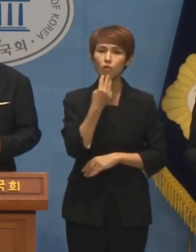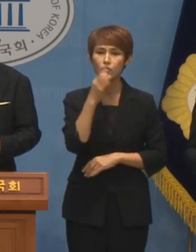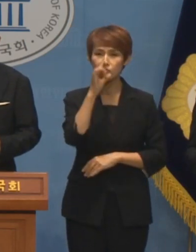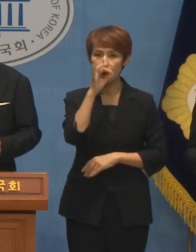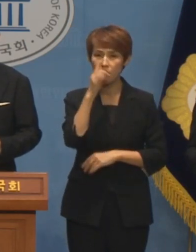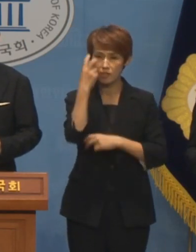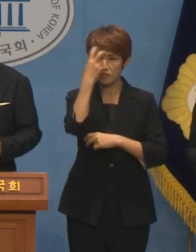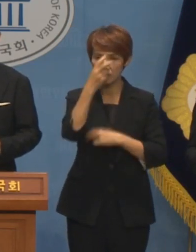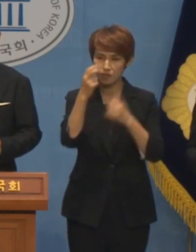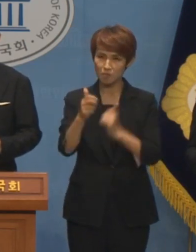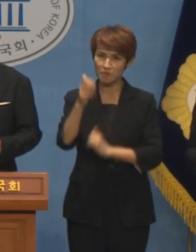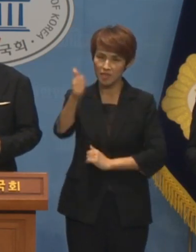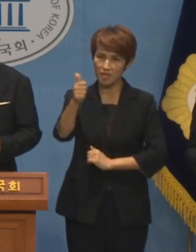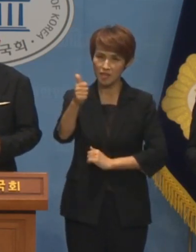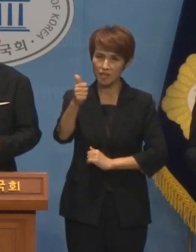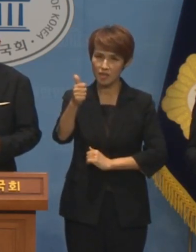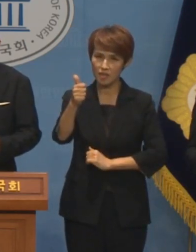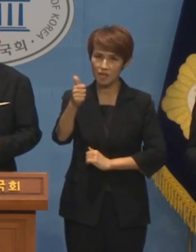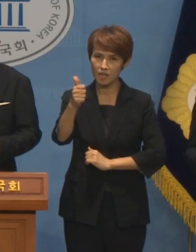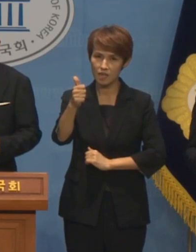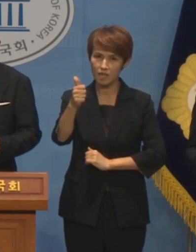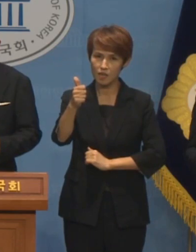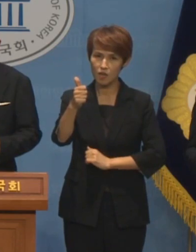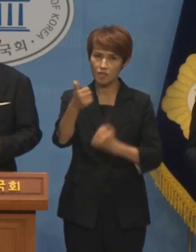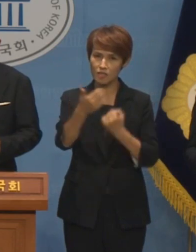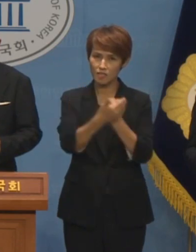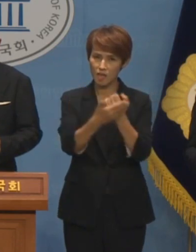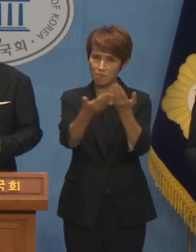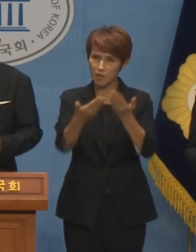서울중앙지검장은 어떤 특혜를 보장받았습니까?